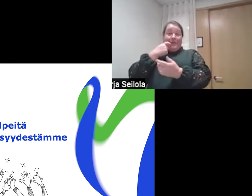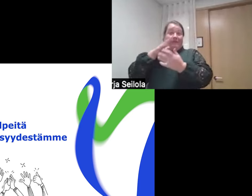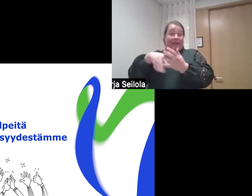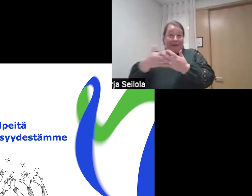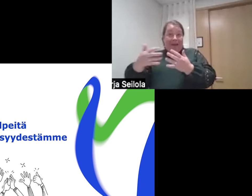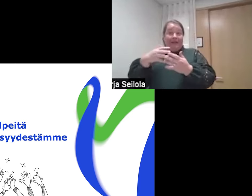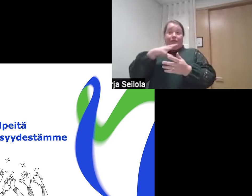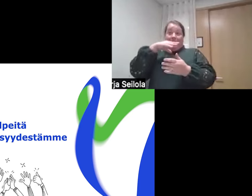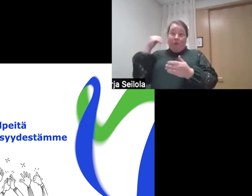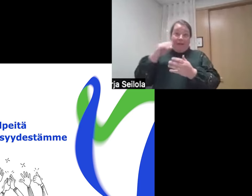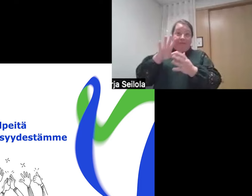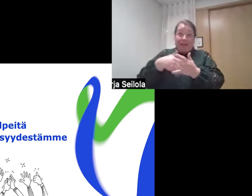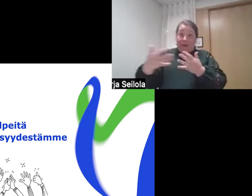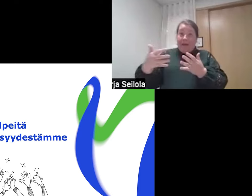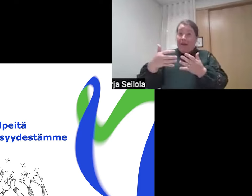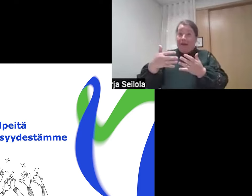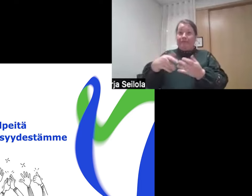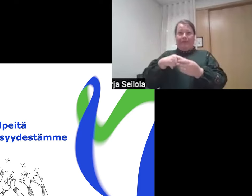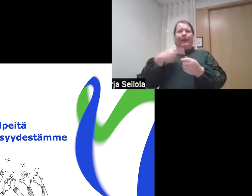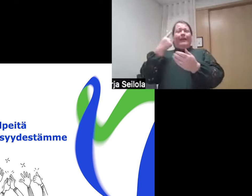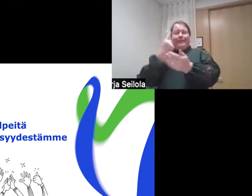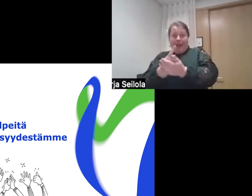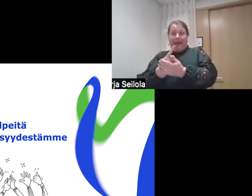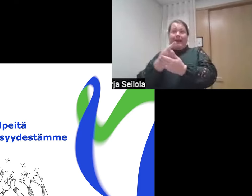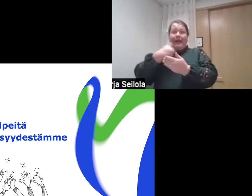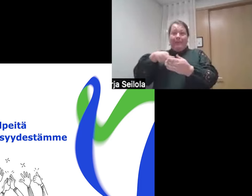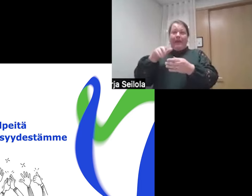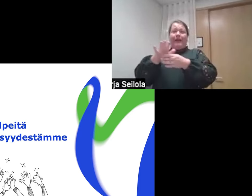viittomakieltä täällä Suomessa. Suomalainen ja